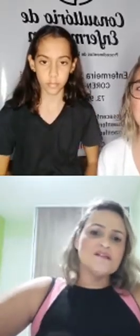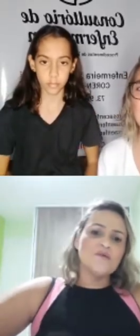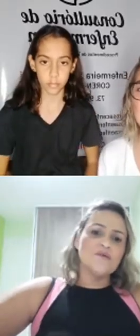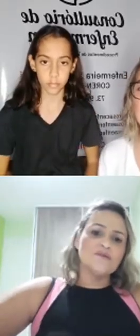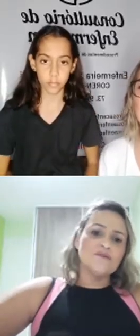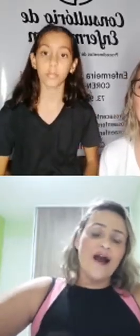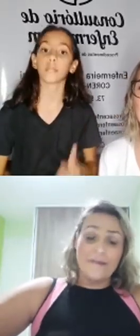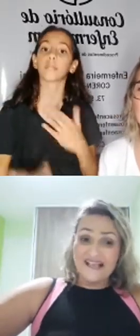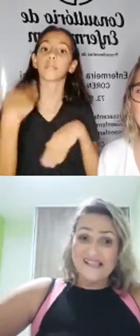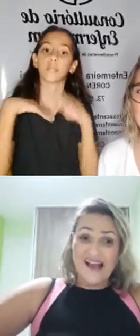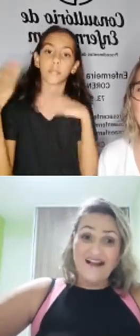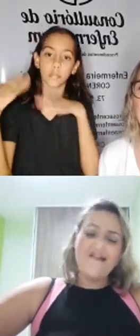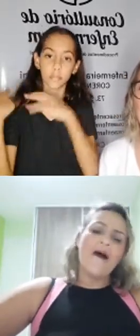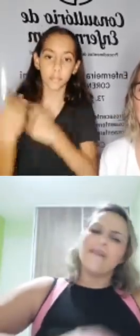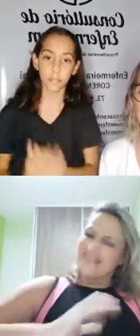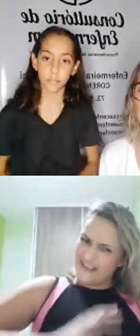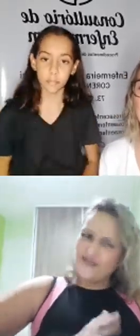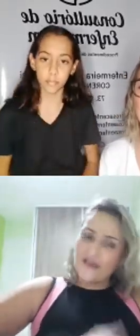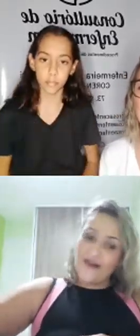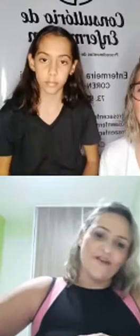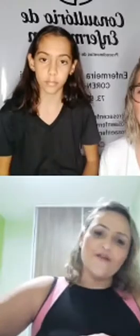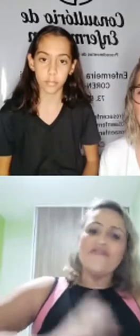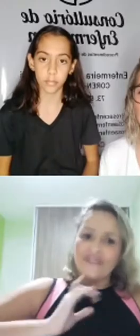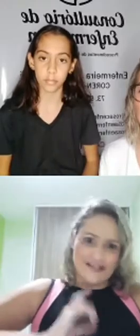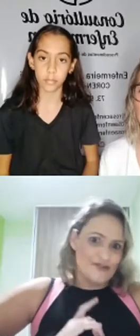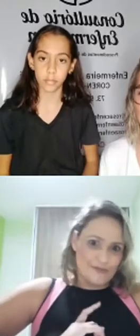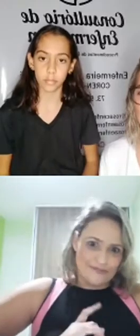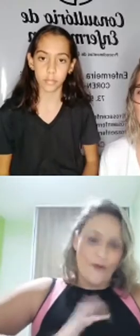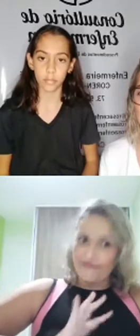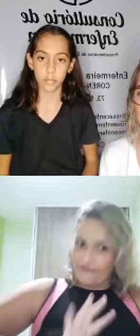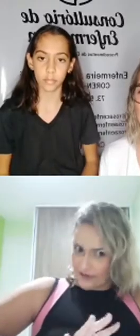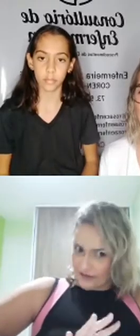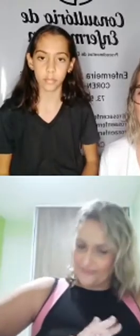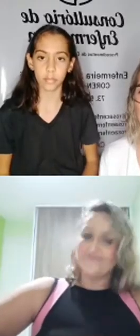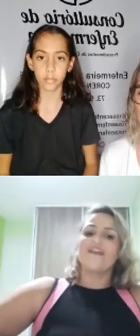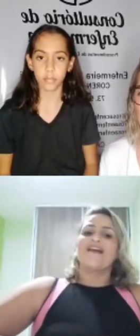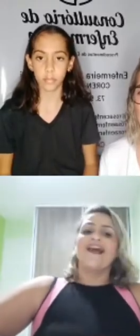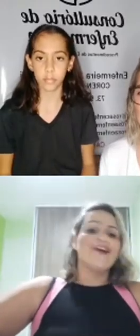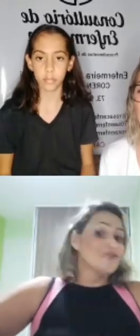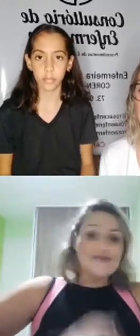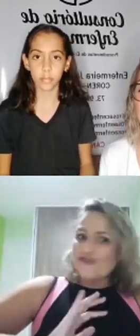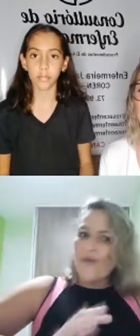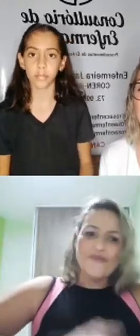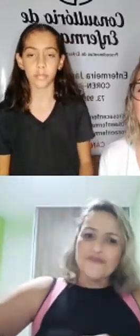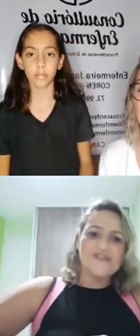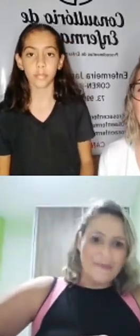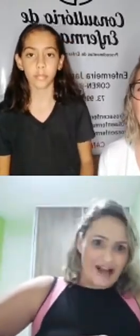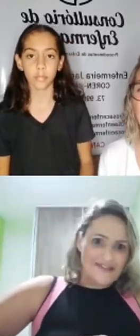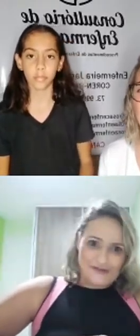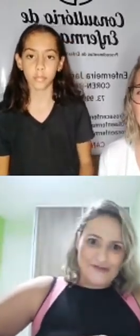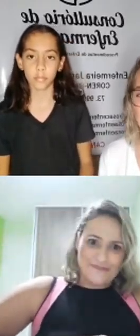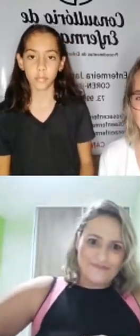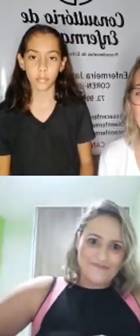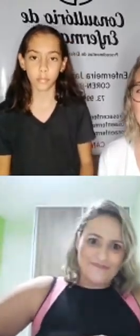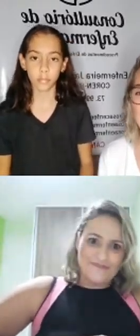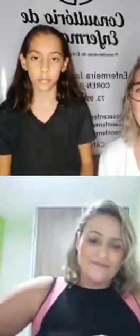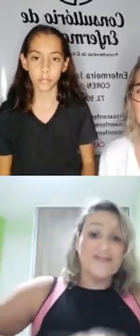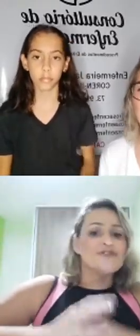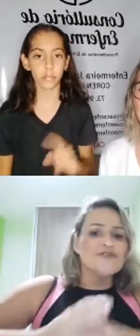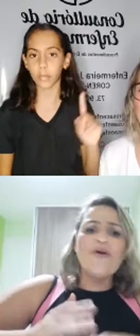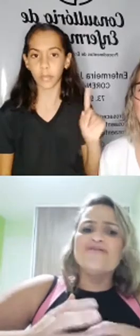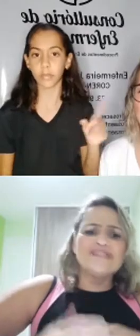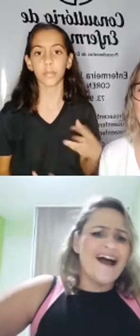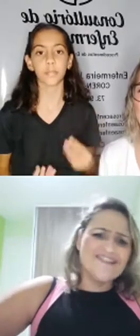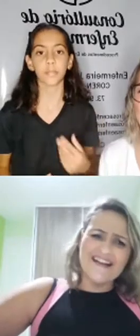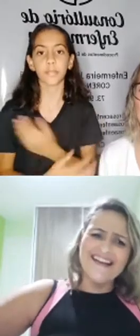esse encontro, abraçar, apesar de eu confesso, eu não sou muito dos abraços. Mas eu